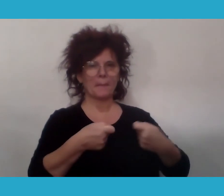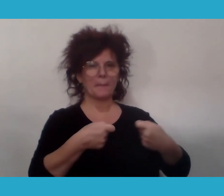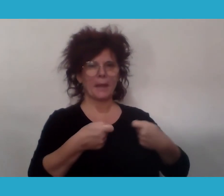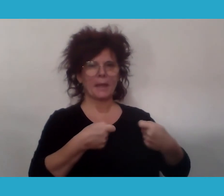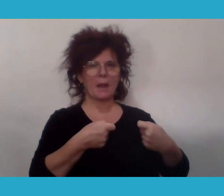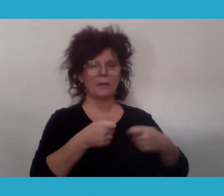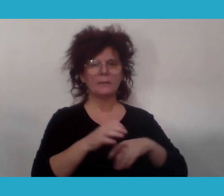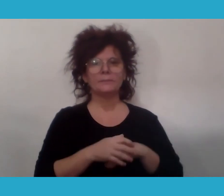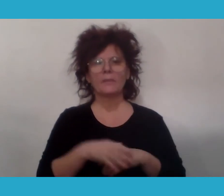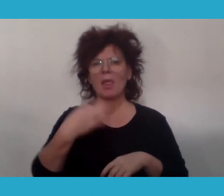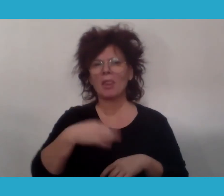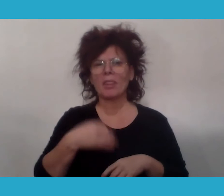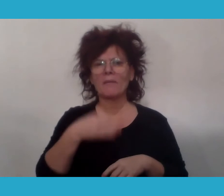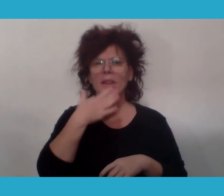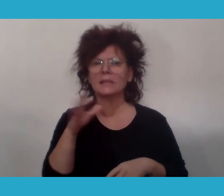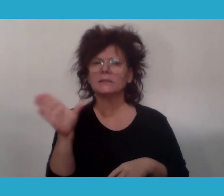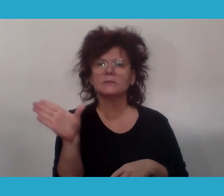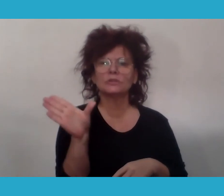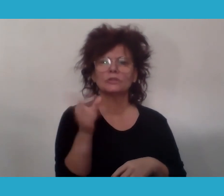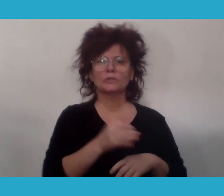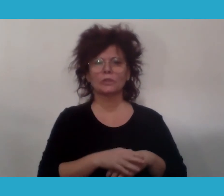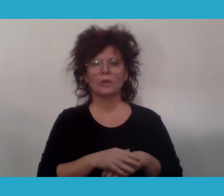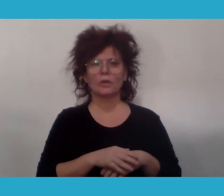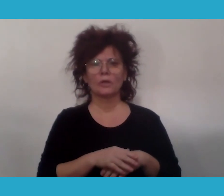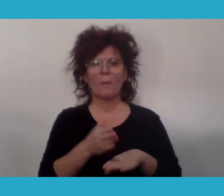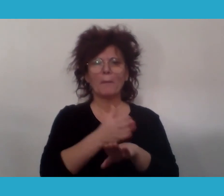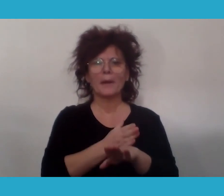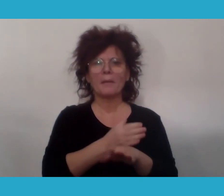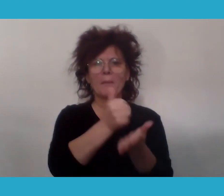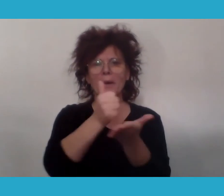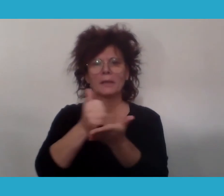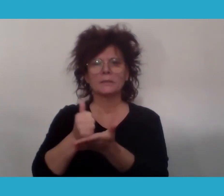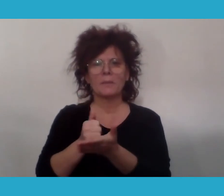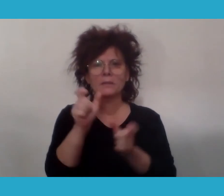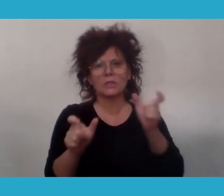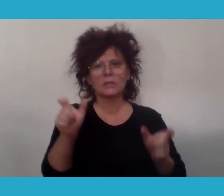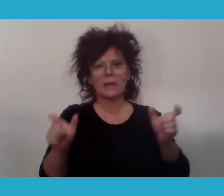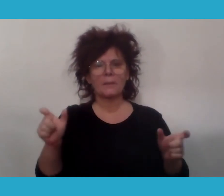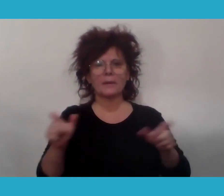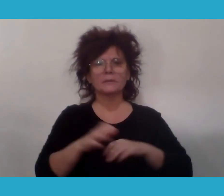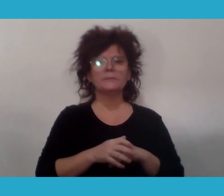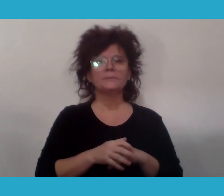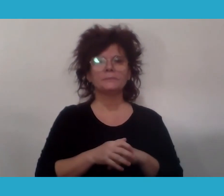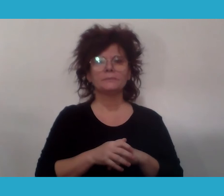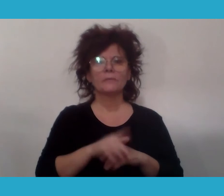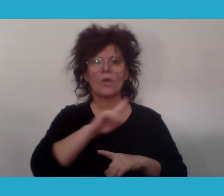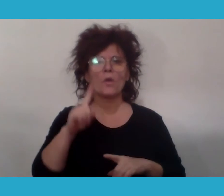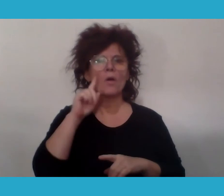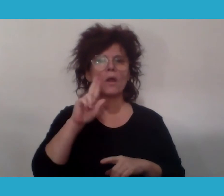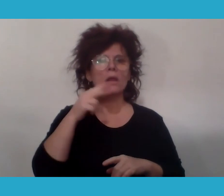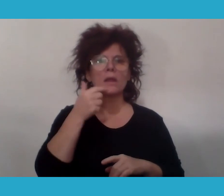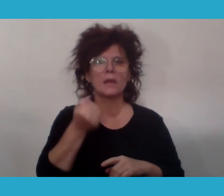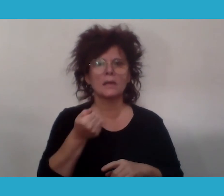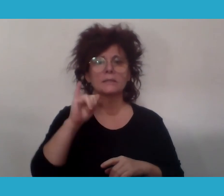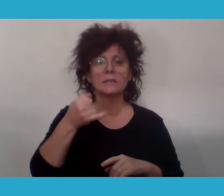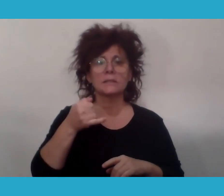no puede ser maneable y debe ser comprendido en un todo, previo a toda participación social y a esta instancia. Dice no al IRSA, no a la